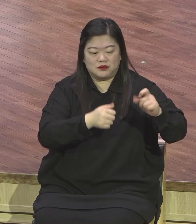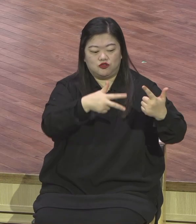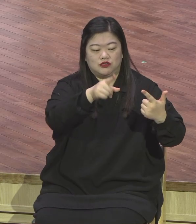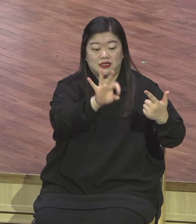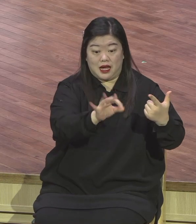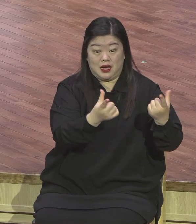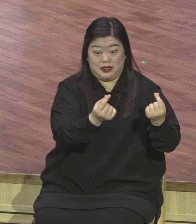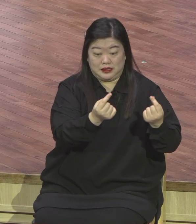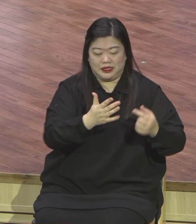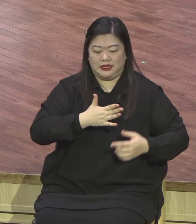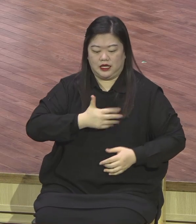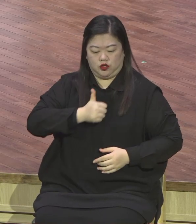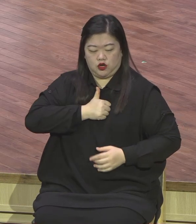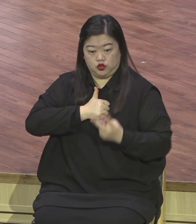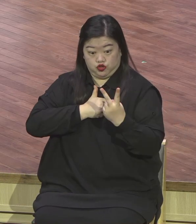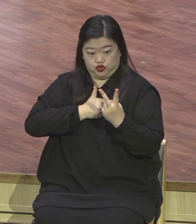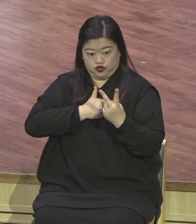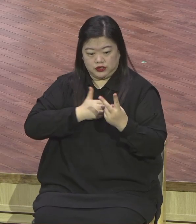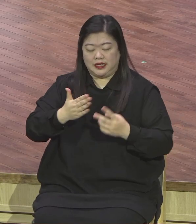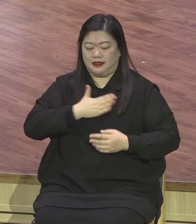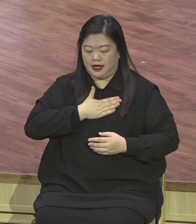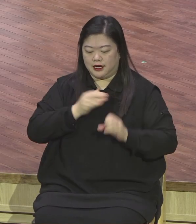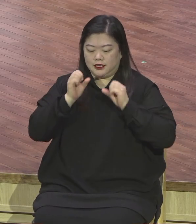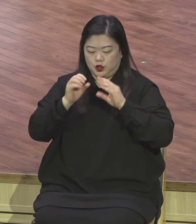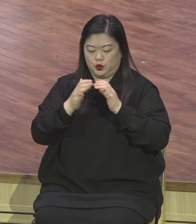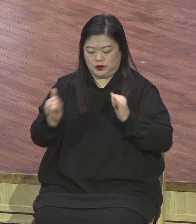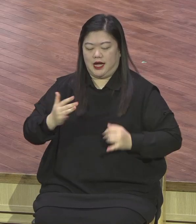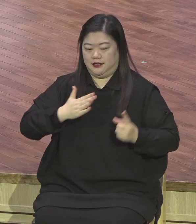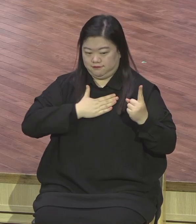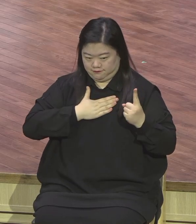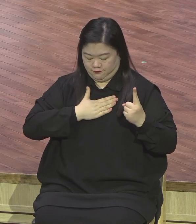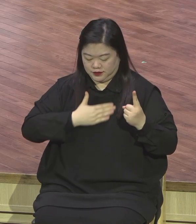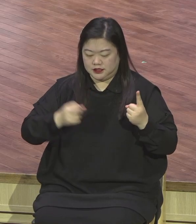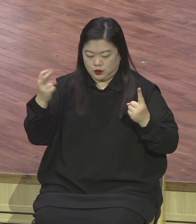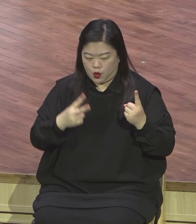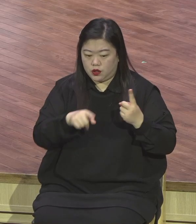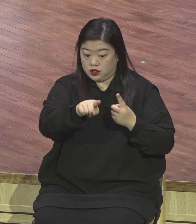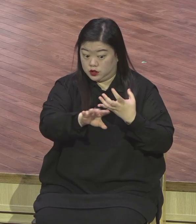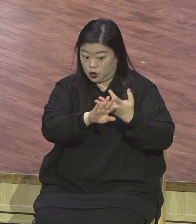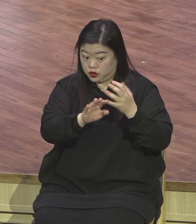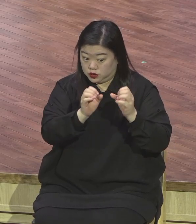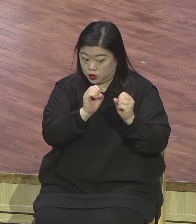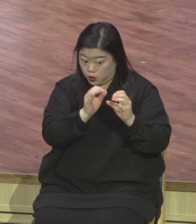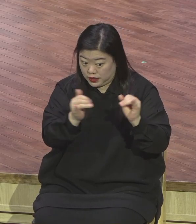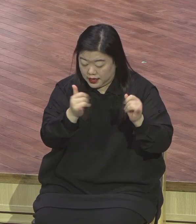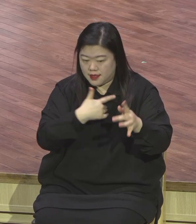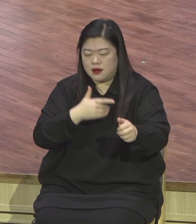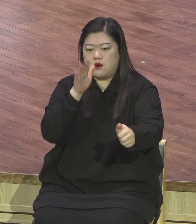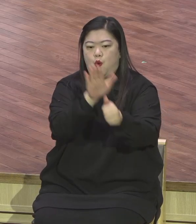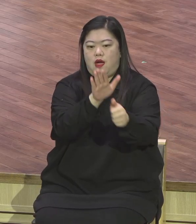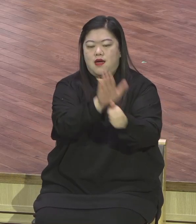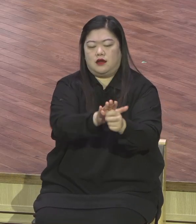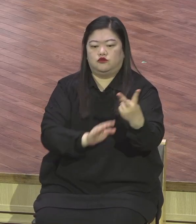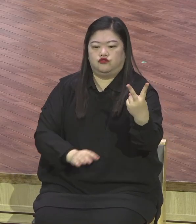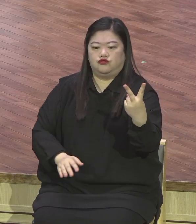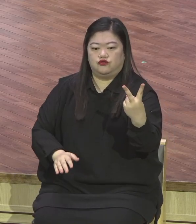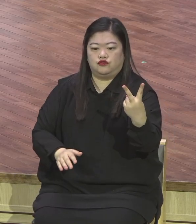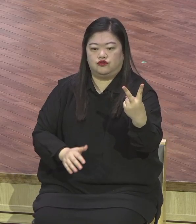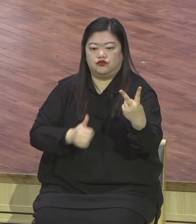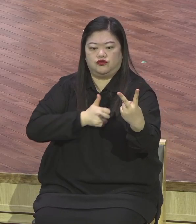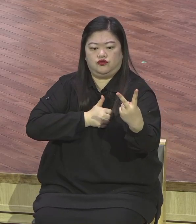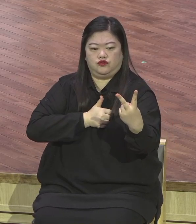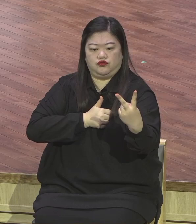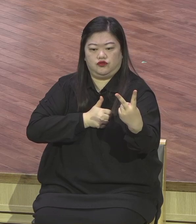더블 정책성을 가질 수 있어요. 생명운동의 확산의 플랫폼. 미역화를 해야 돼요. 생명운동 확산의